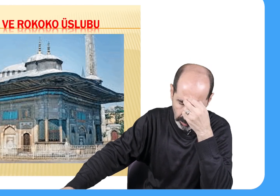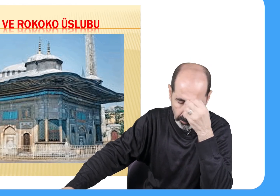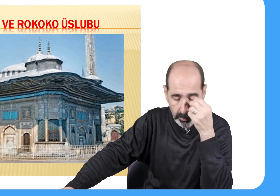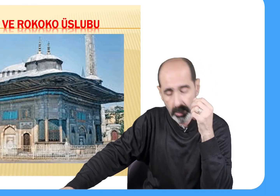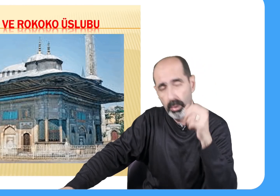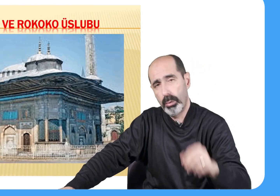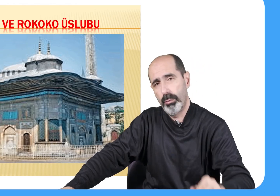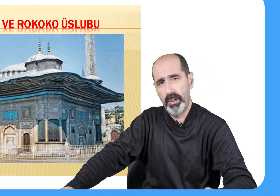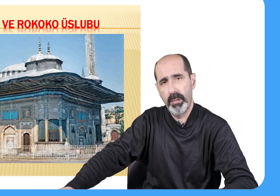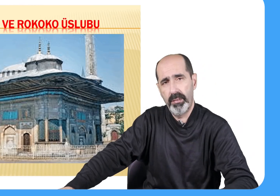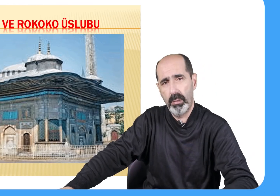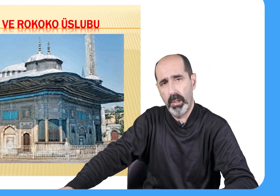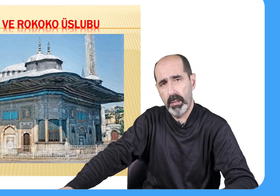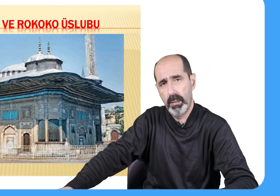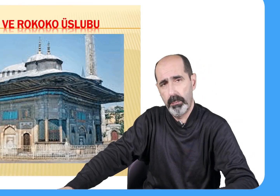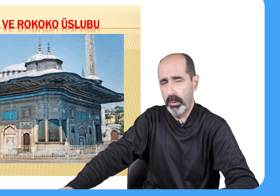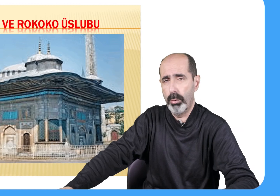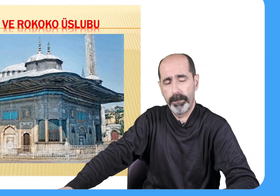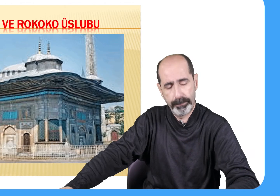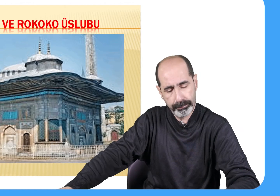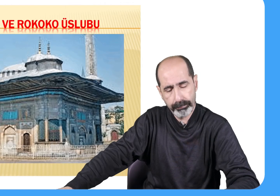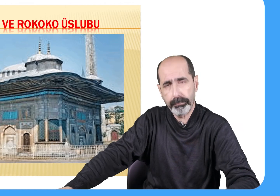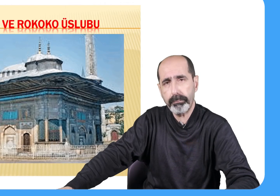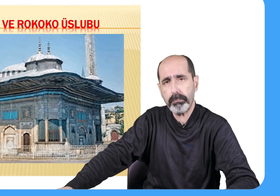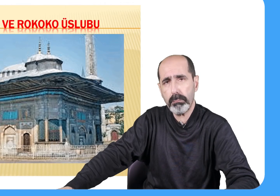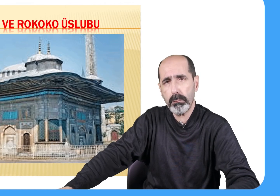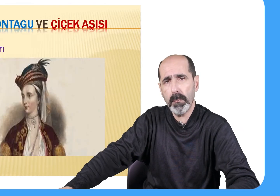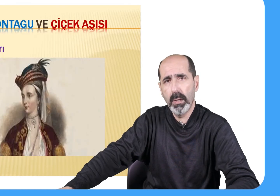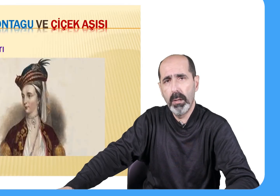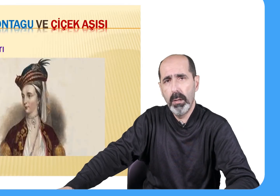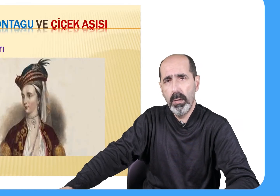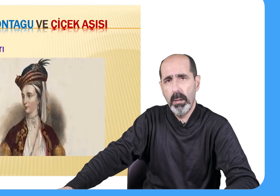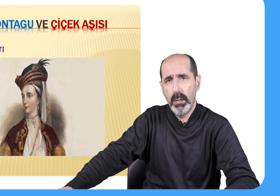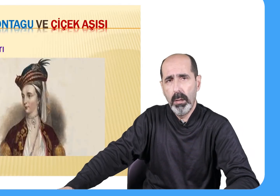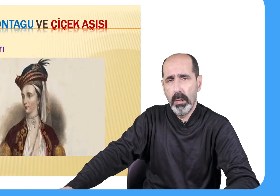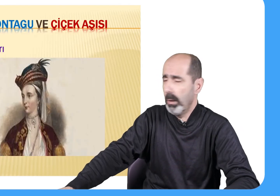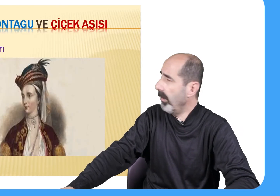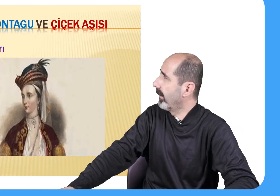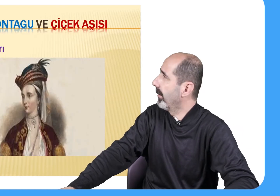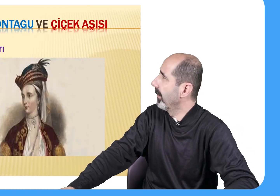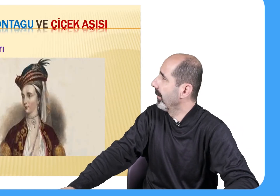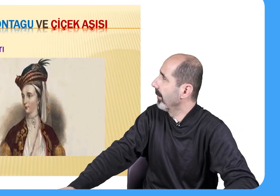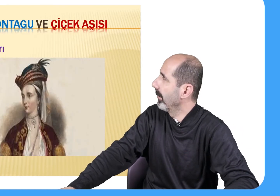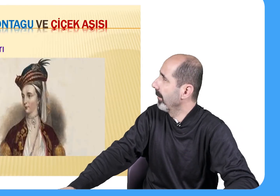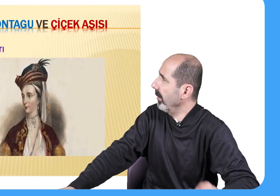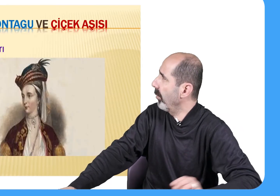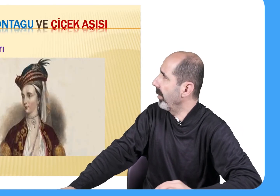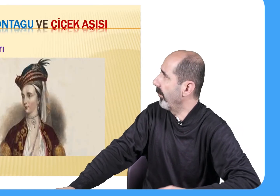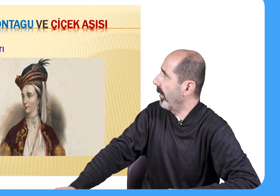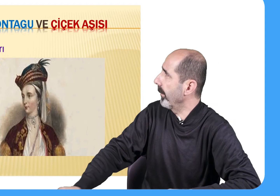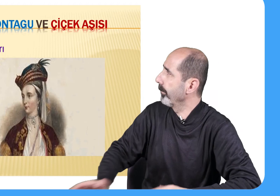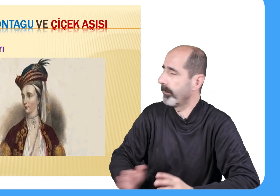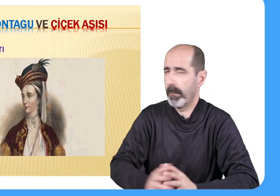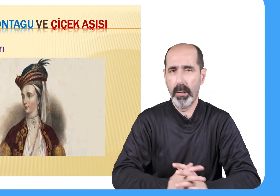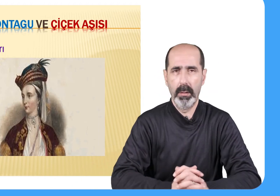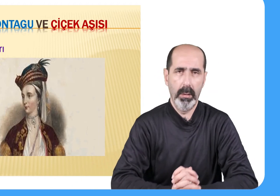çok önemli gözü de bir eser olarak biliniyor Evet evet ki